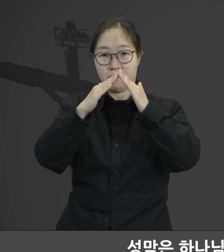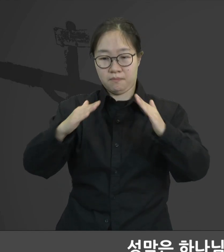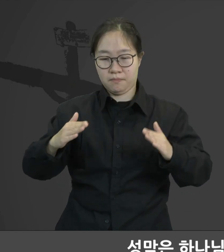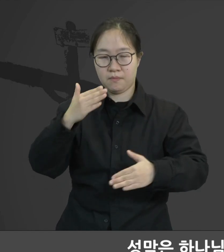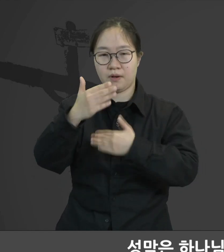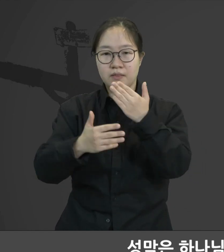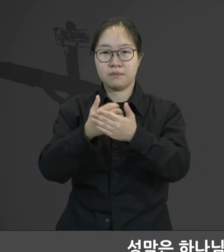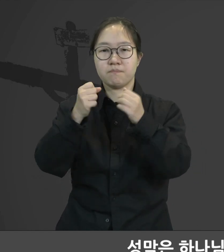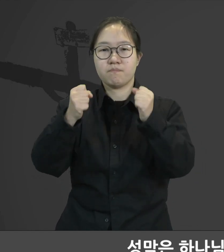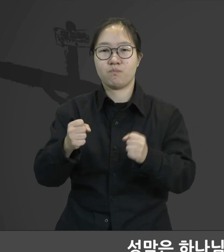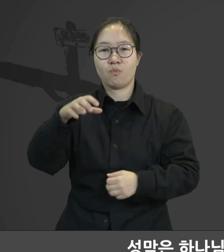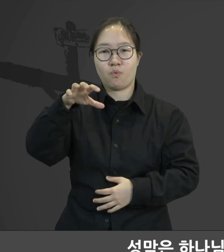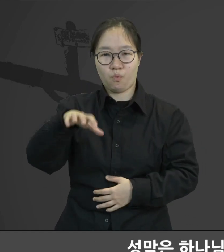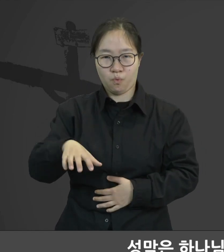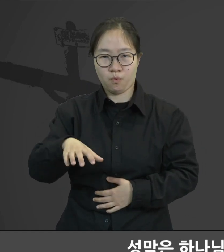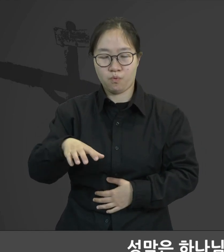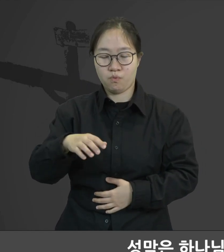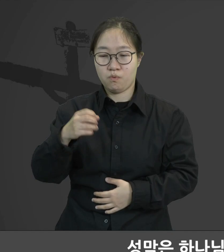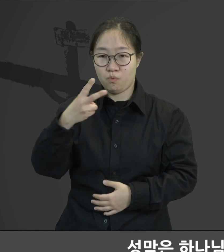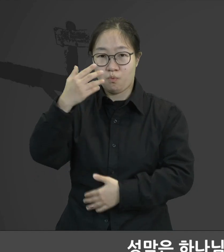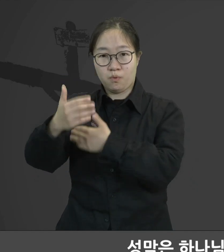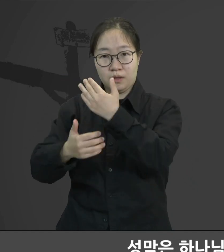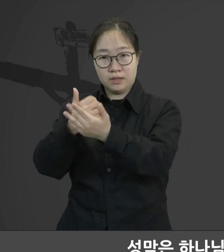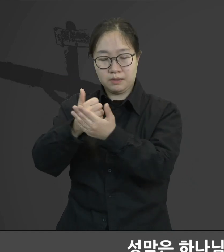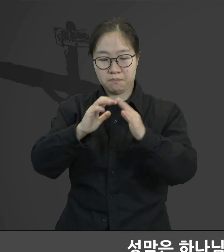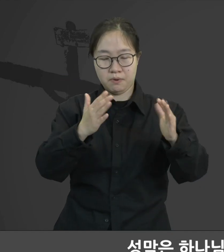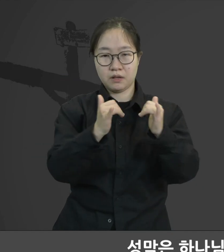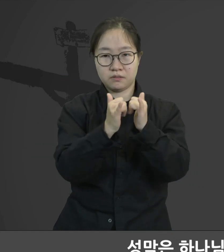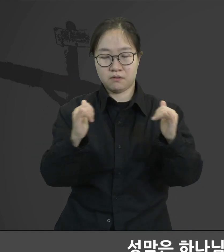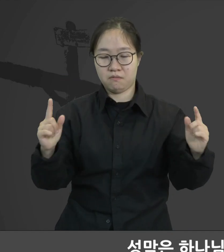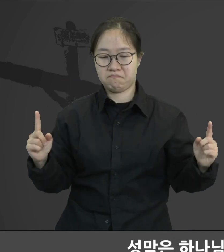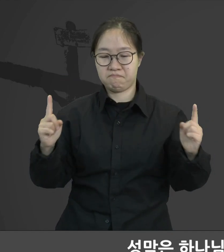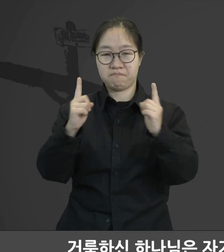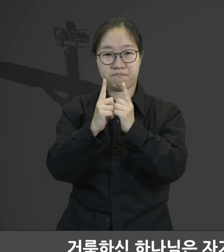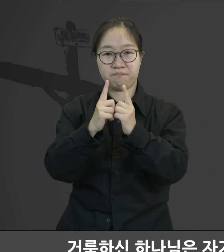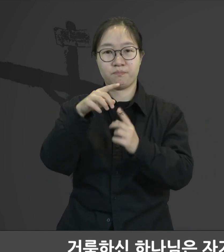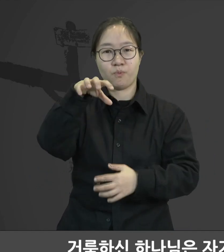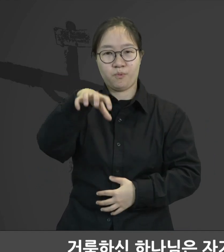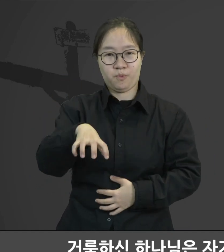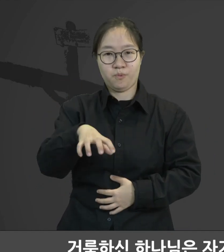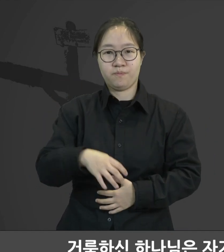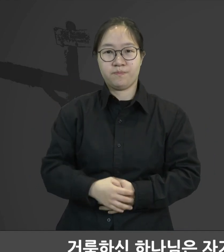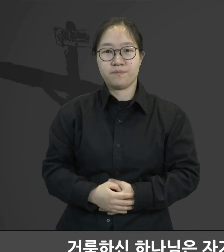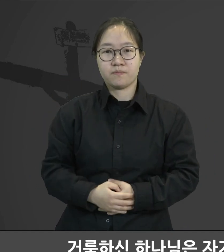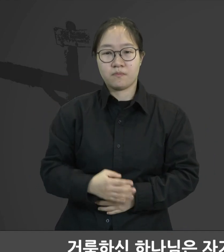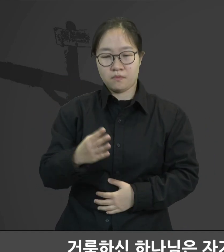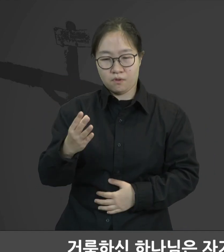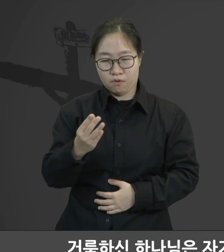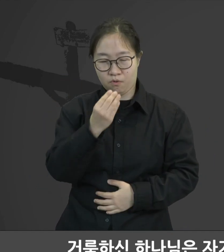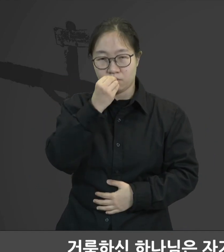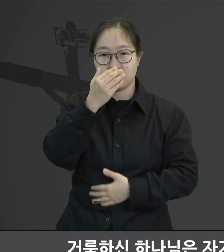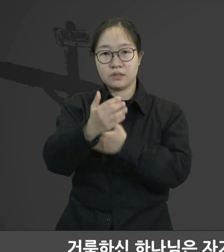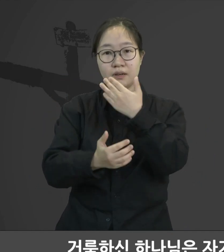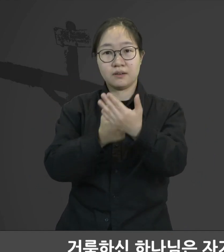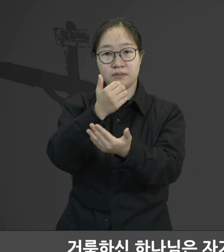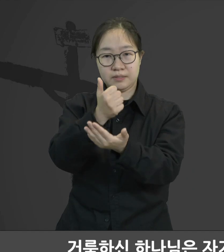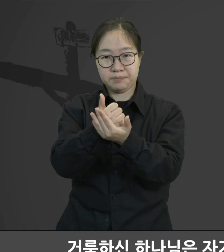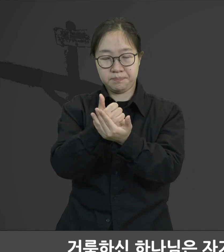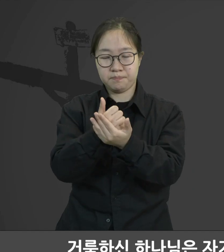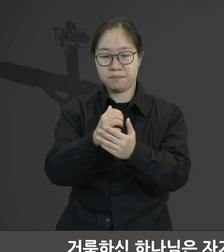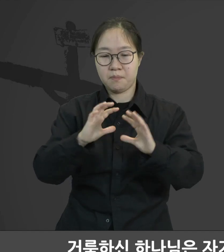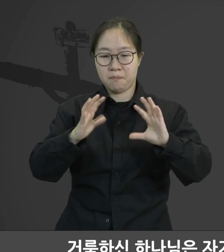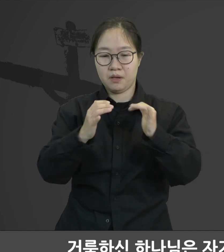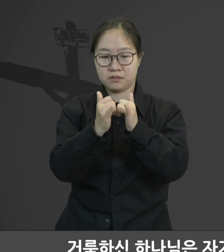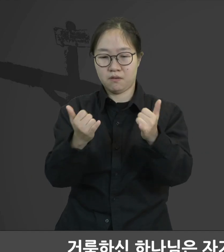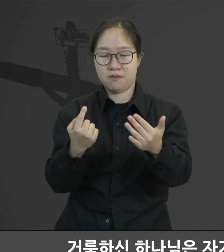머무시는 곳이며 동시에 하나님과 그 백성이 만나는 곳입니다. 거룩하신 하나님은 자기 백성들